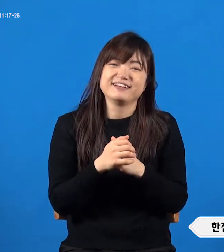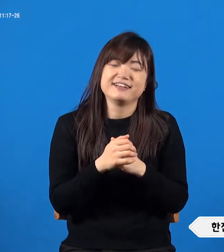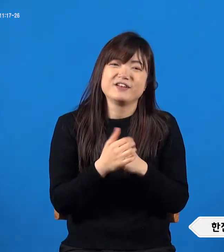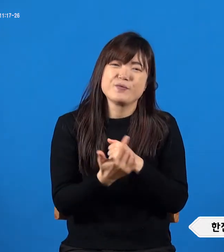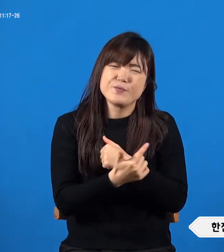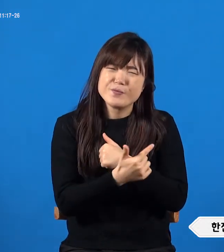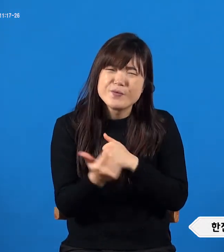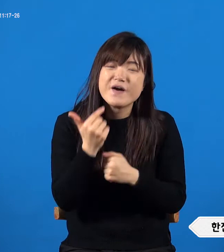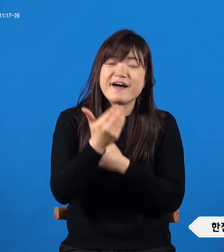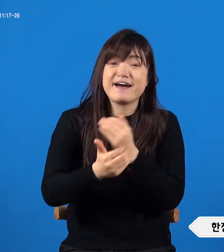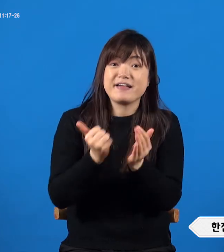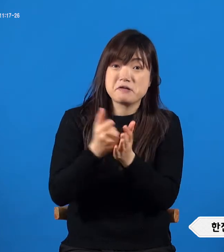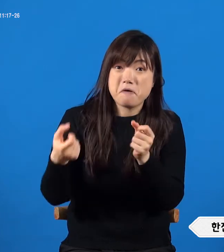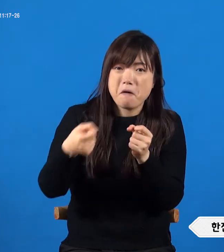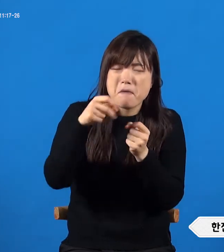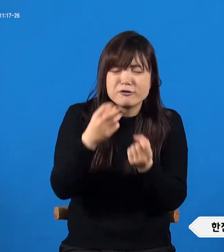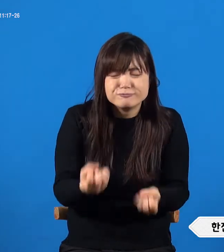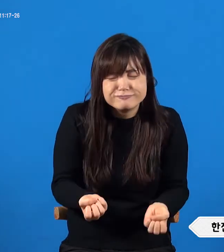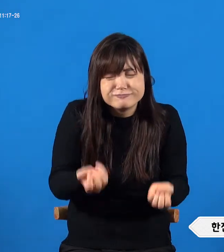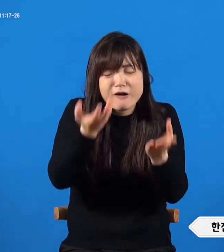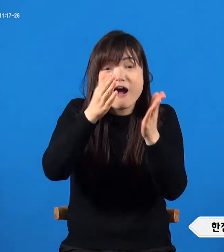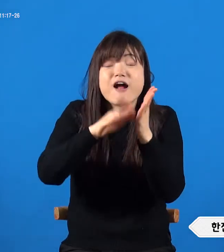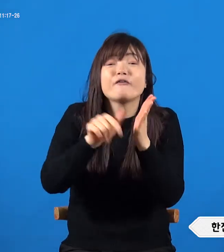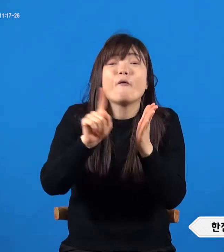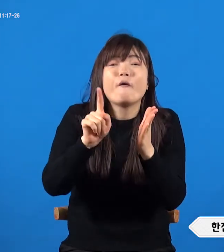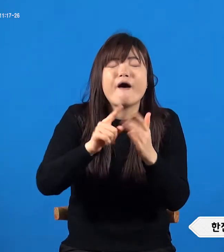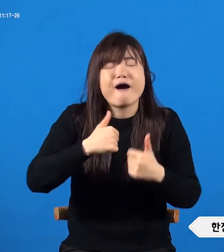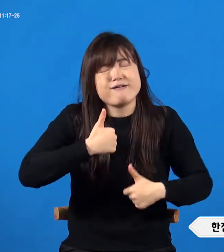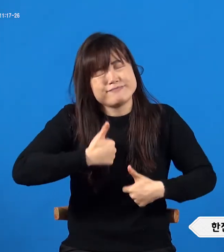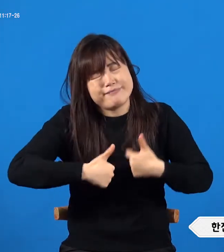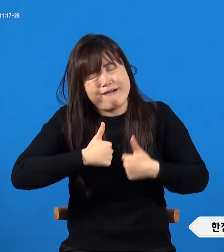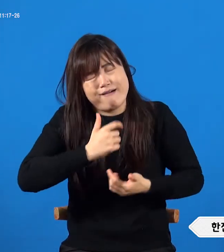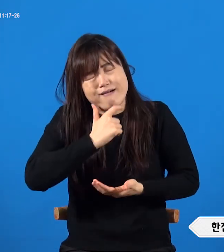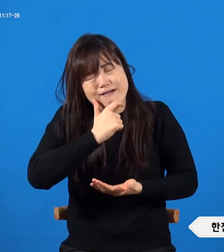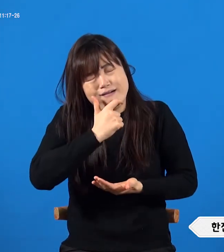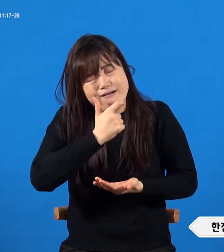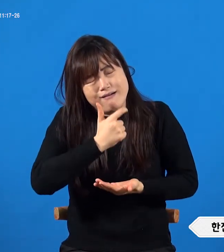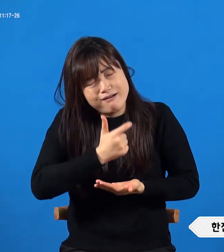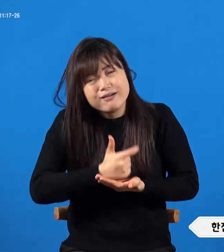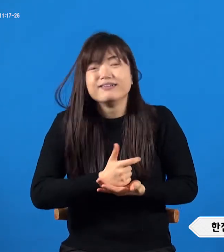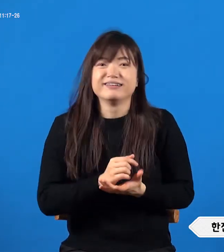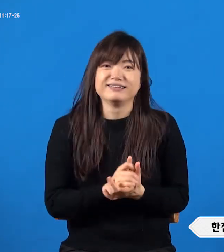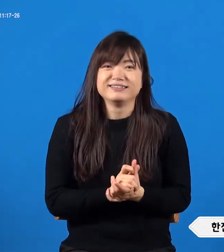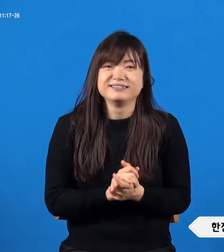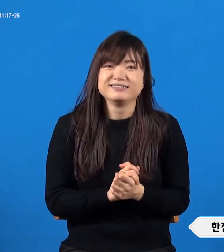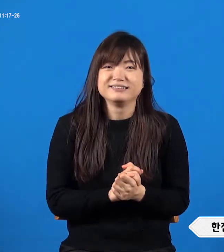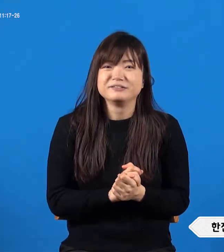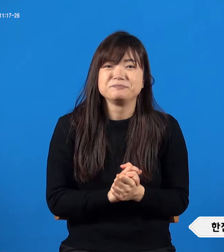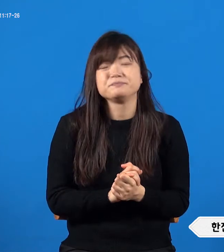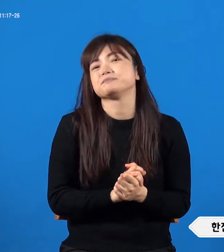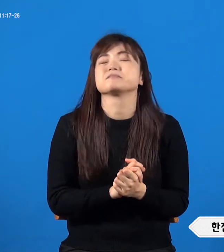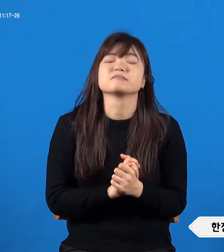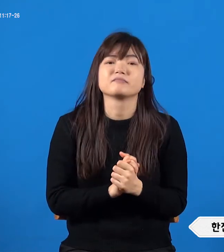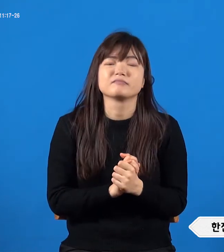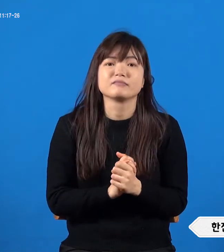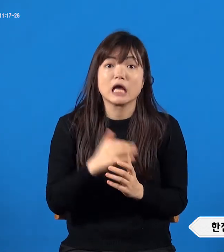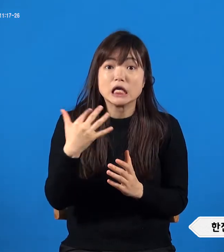얼마나 하나님 앞에서 그렇게 잔치를 벌릴 때 얼마나 기쁘고 감격스러운 순간이겠습니까?